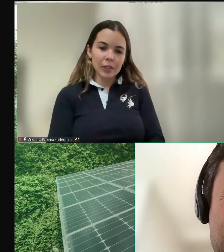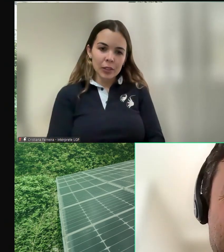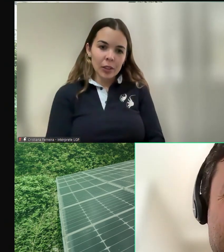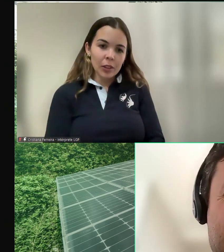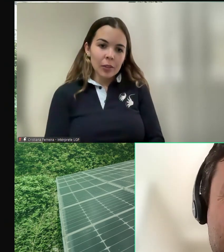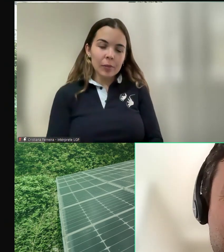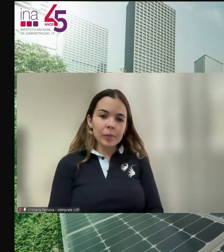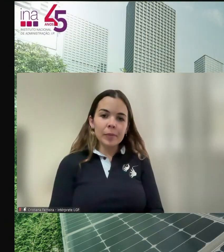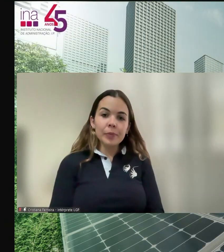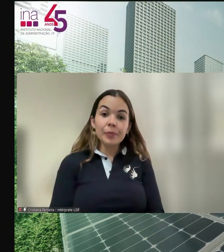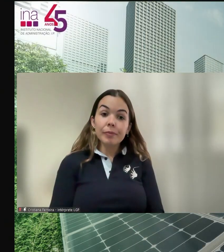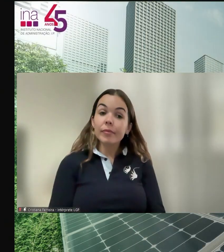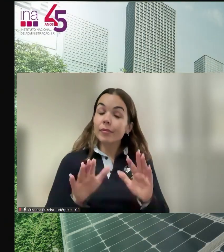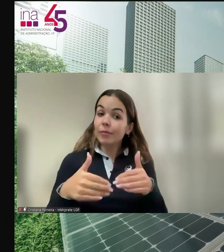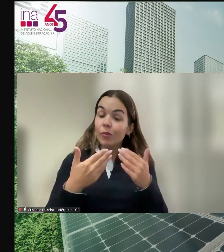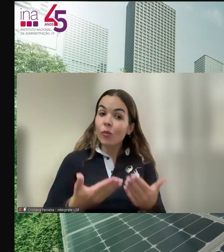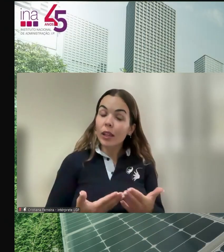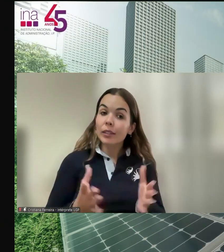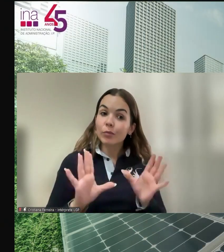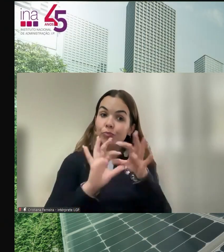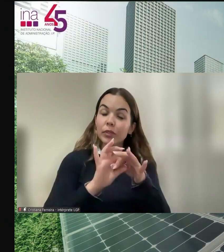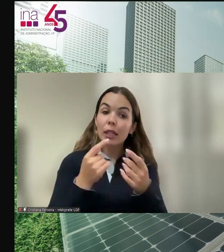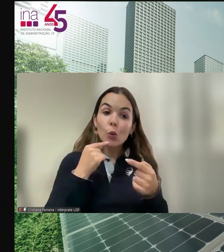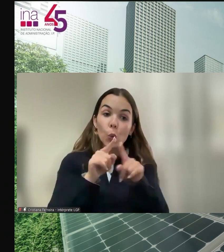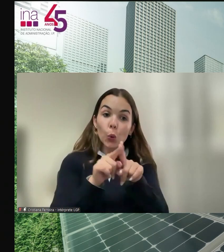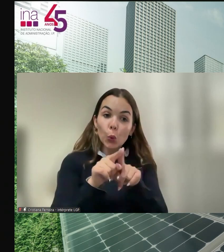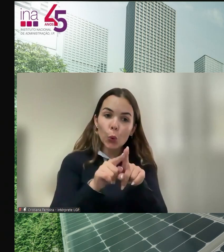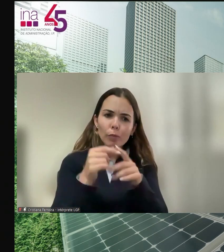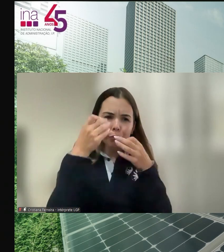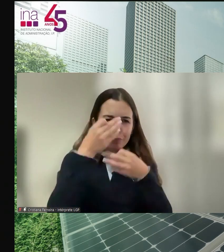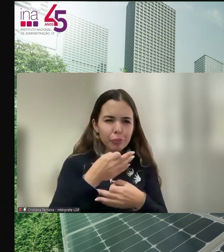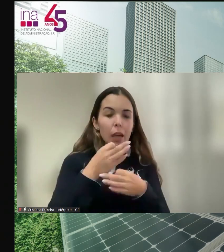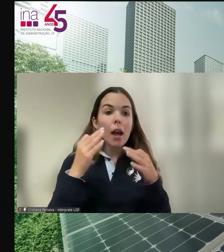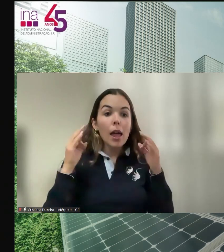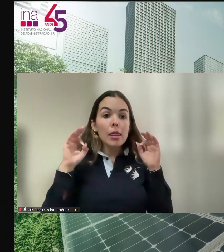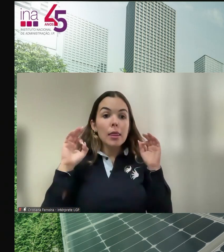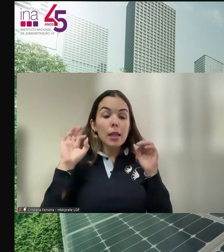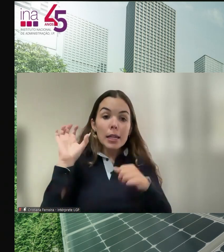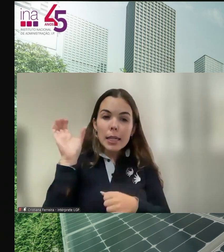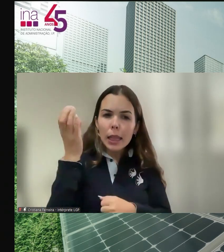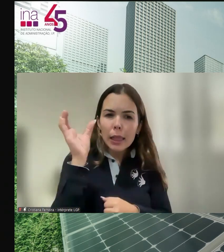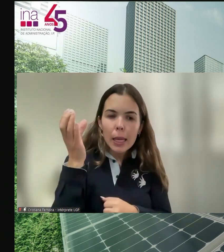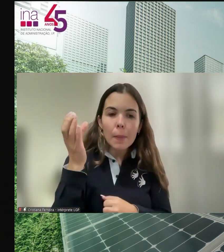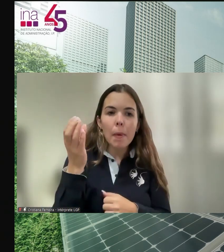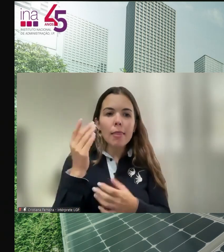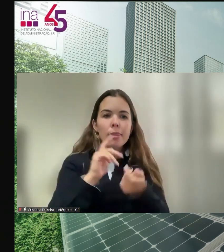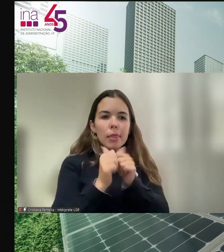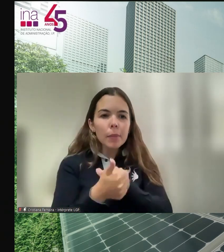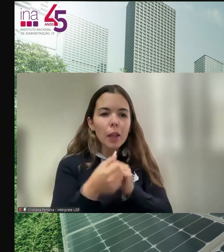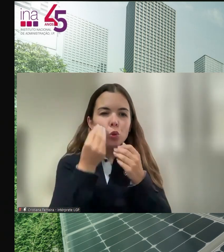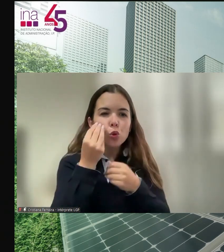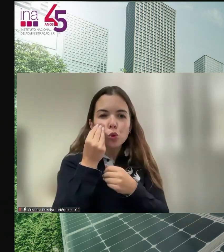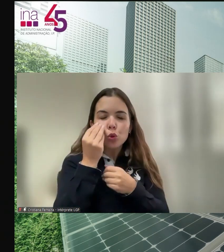obrigado. A questão era relativamente às políticas de justiça climática e como é que podem ser adaptadas para garantir